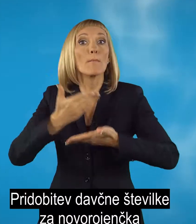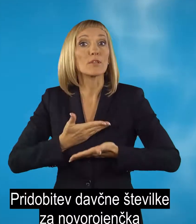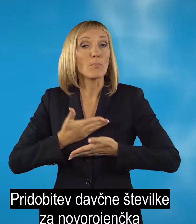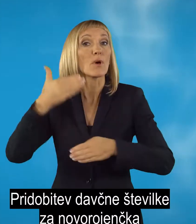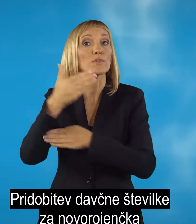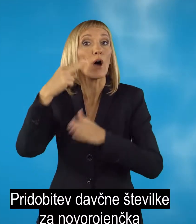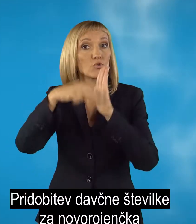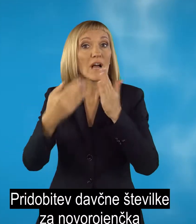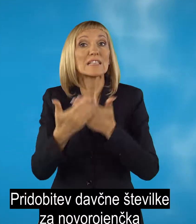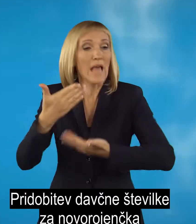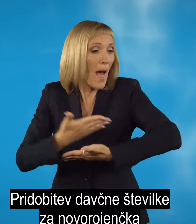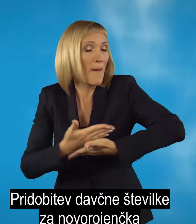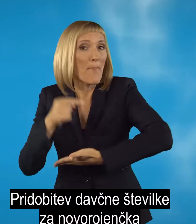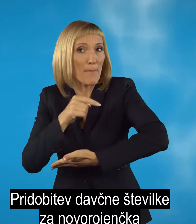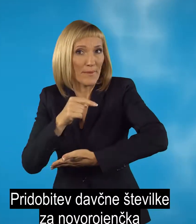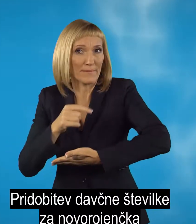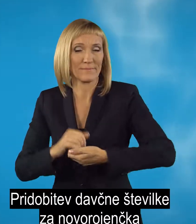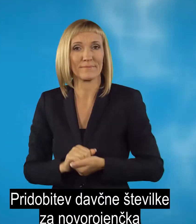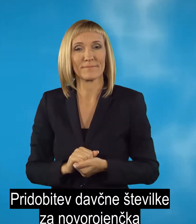Pridobitev davčne številke za novorojenčka.